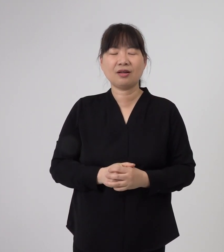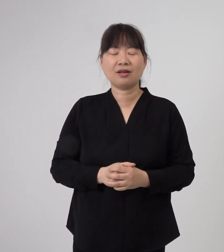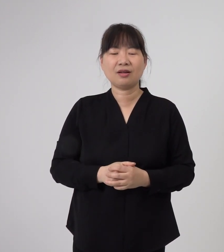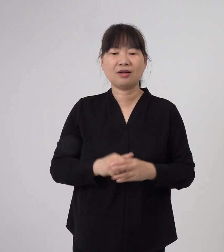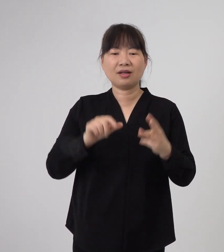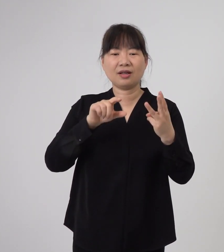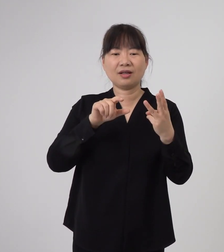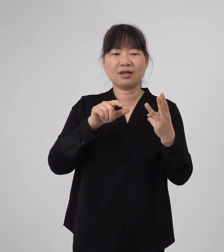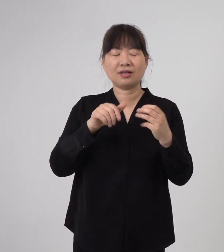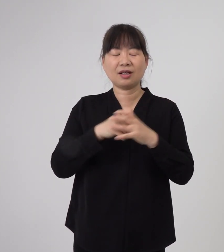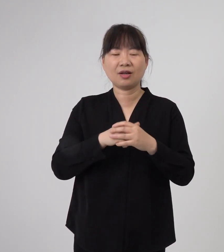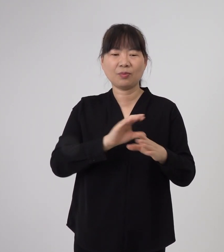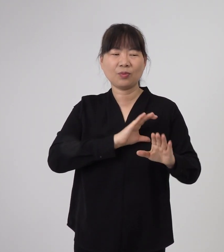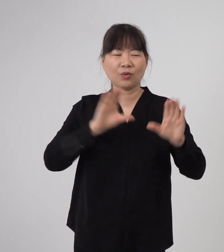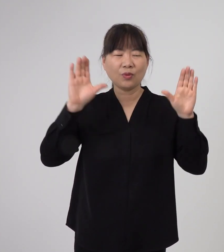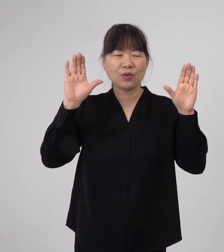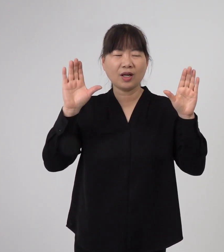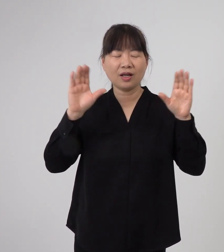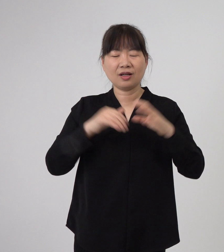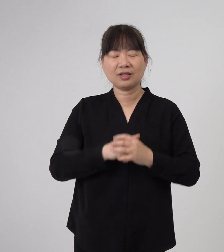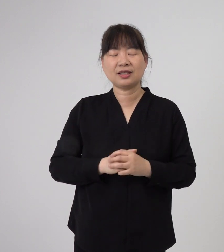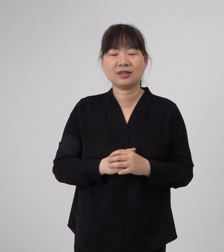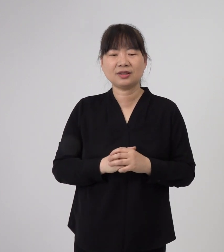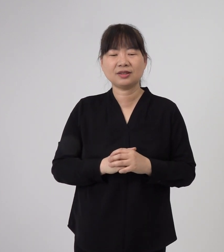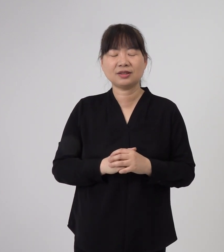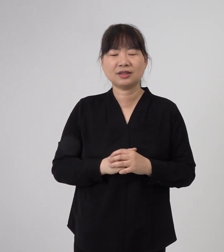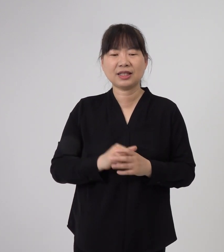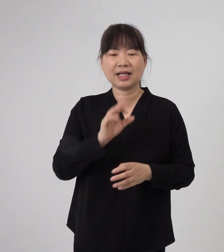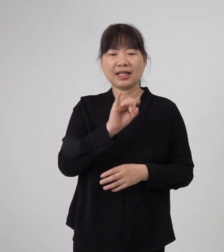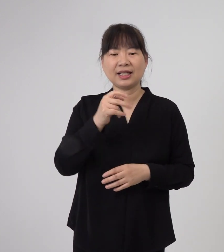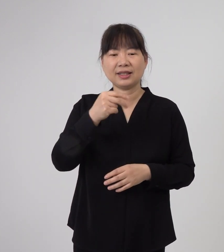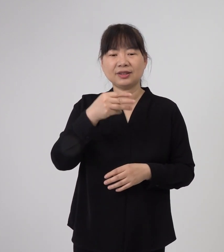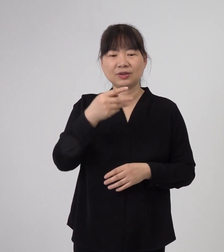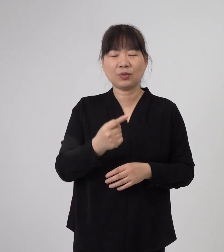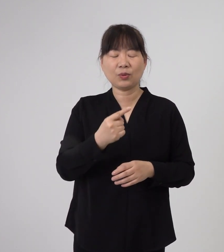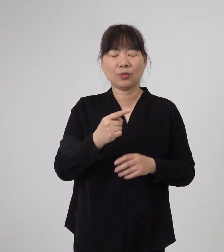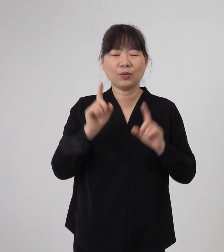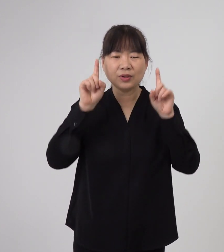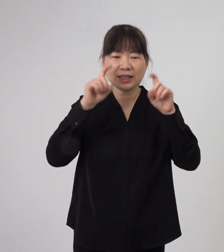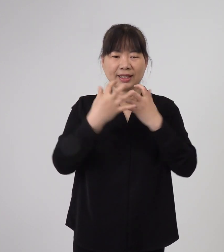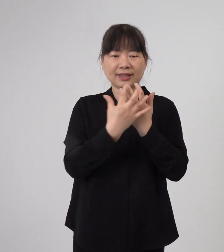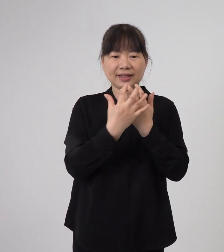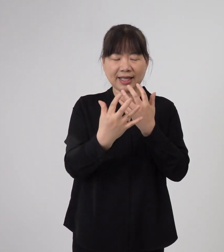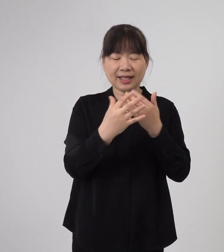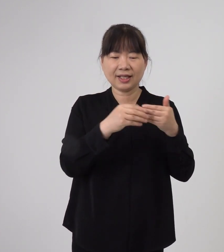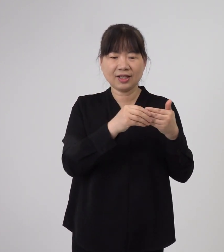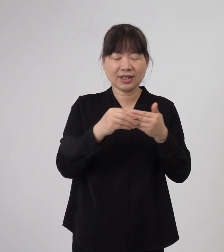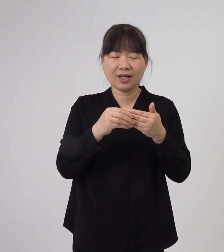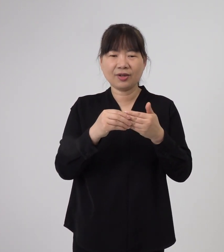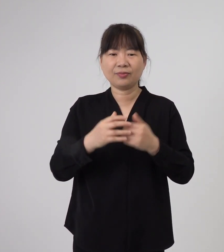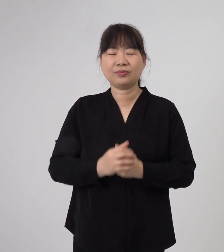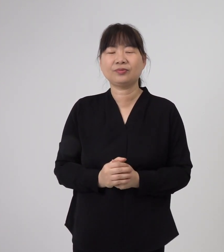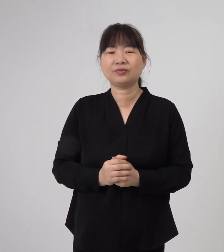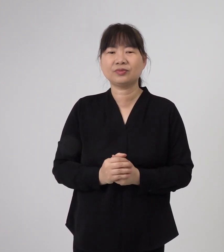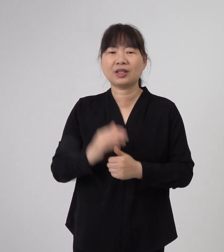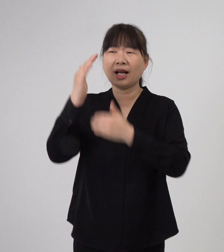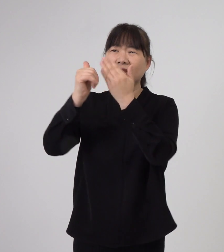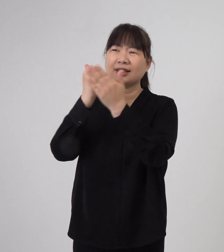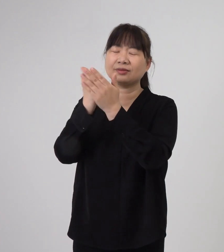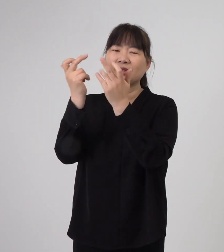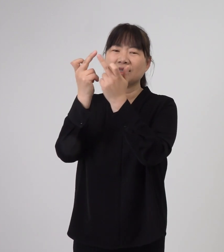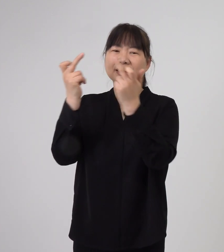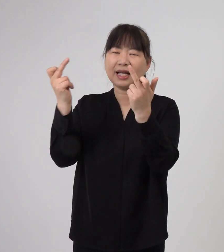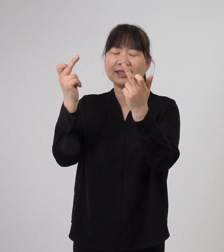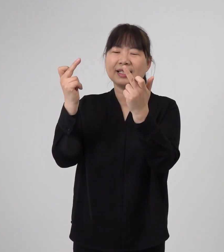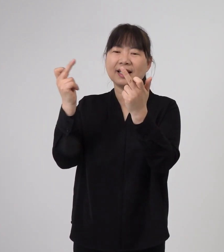3장에 모세가 그 장인 미디안 지장 이드로의 양떼를 치더니 그 떼를 광야 서쪽으로 인도하여 하나님의 산